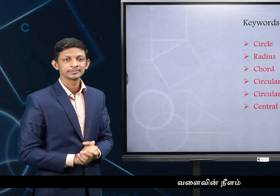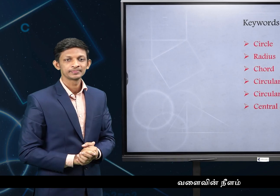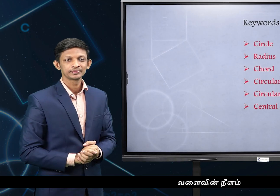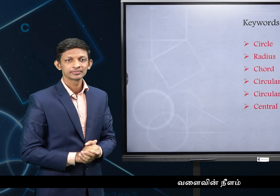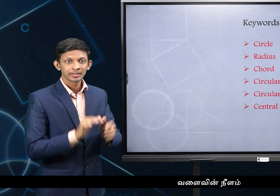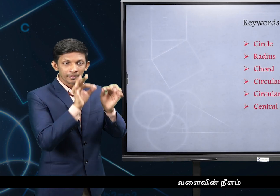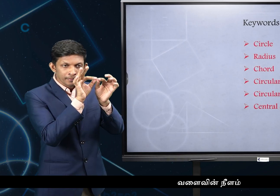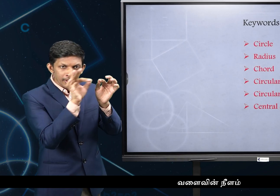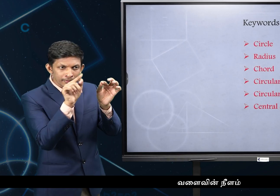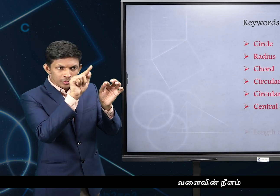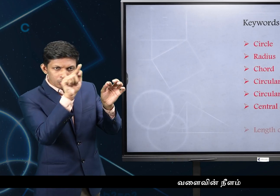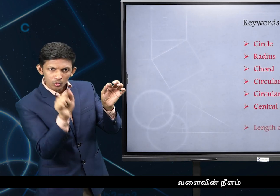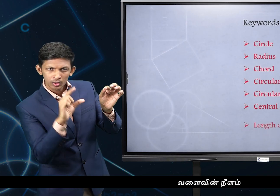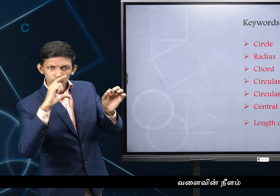வளைவின் நீளம்,